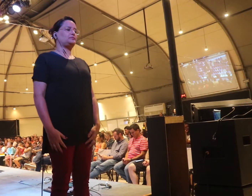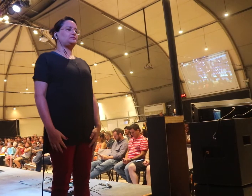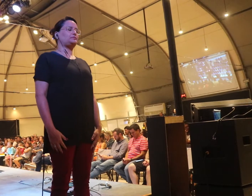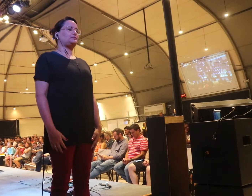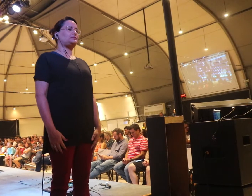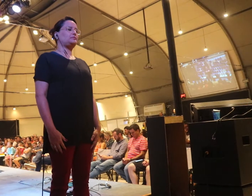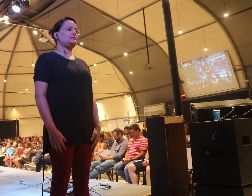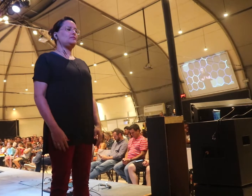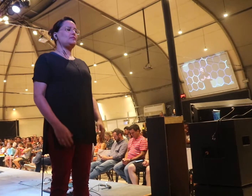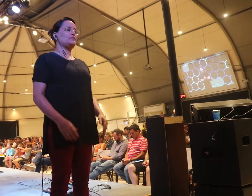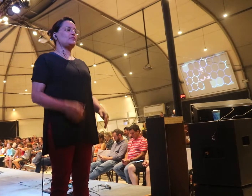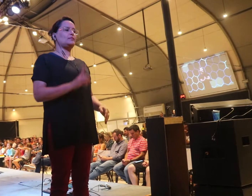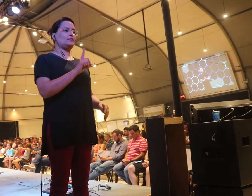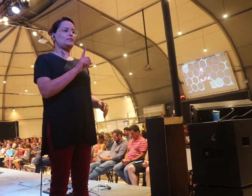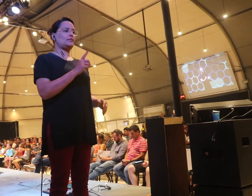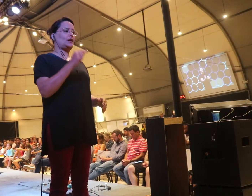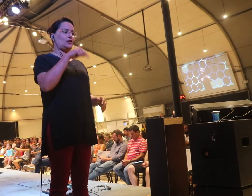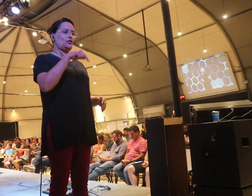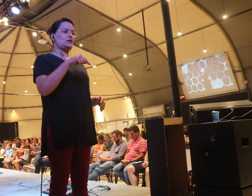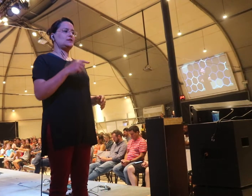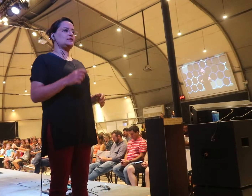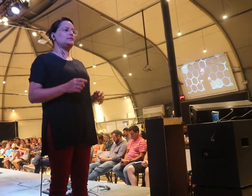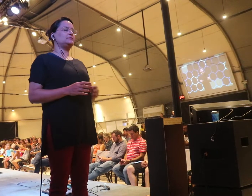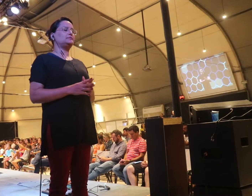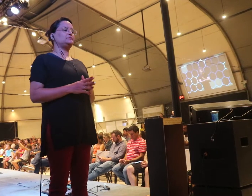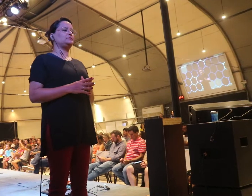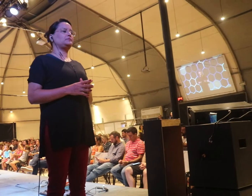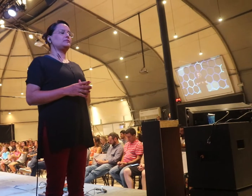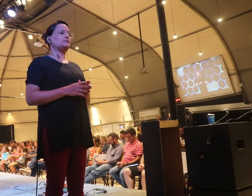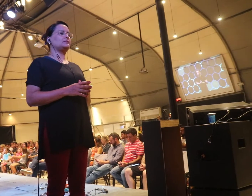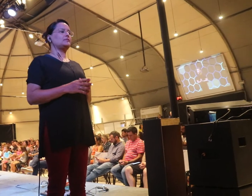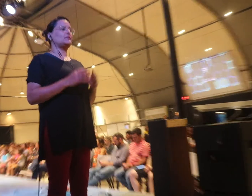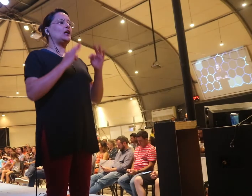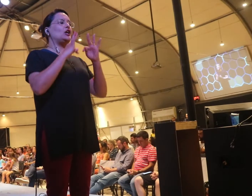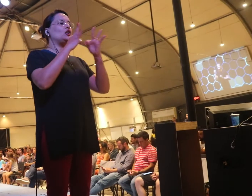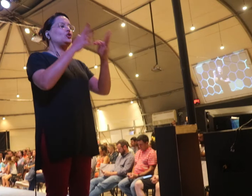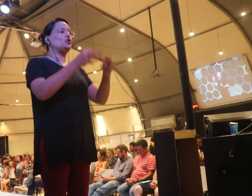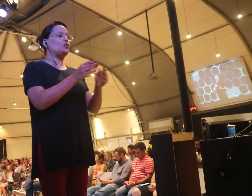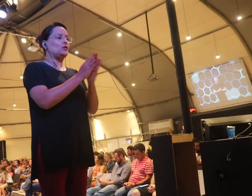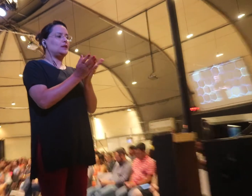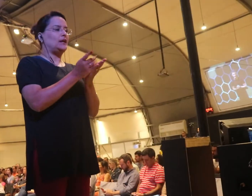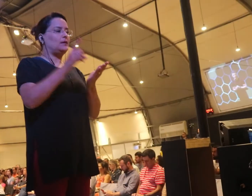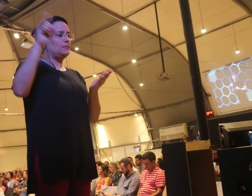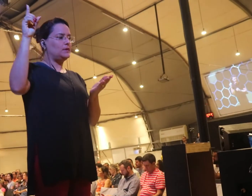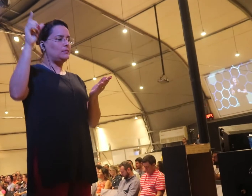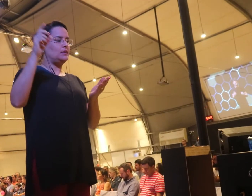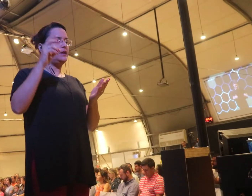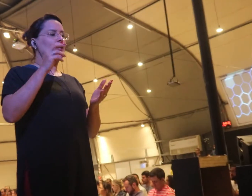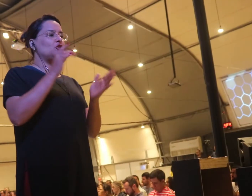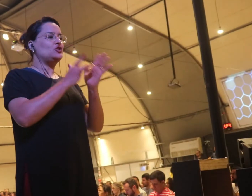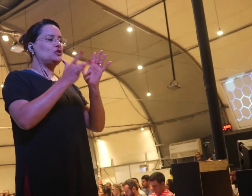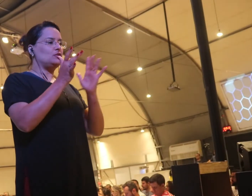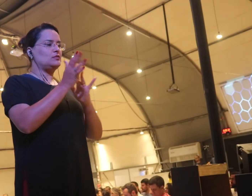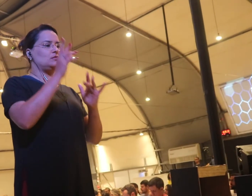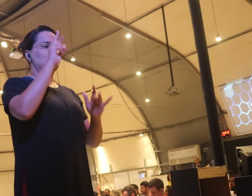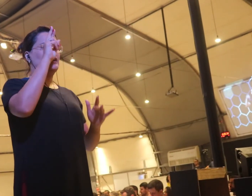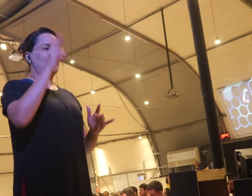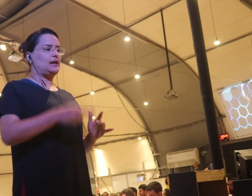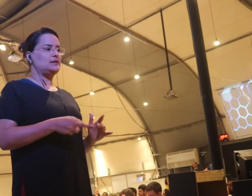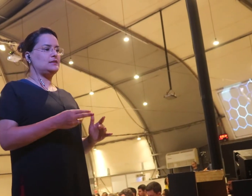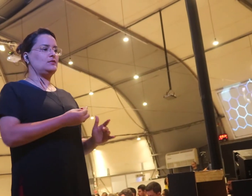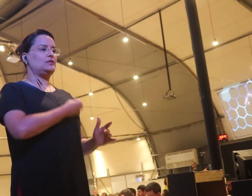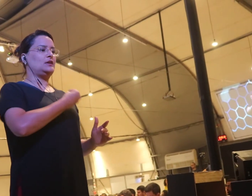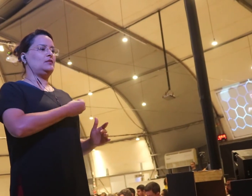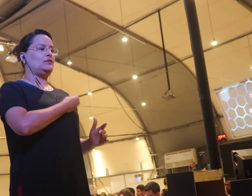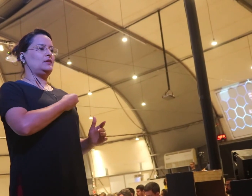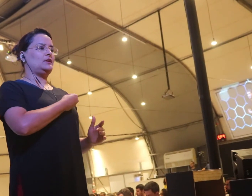Jesus. Jesus é central em toda a palavra, em toda a Bíblia. Ele é a razão da vida, Ele é o Evangelho, Ele é o